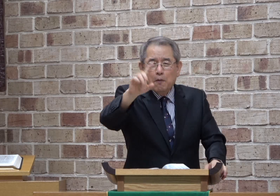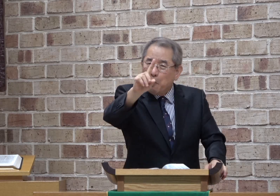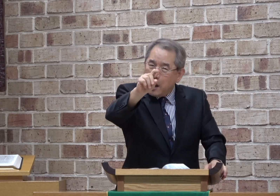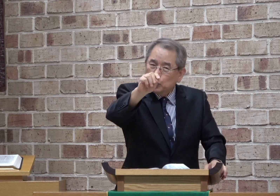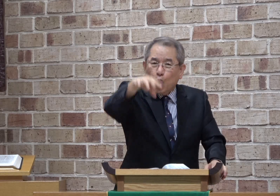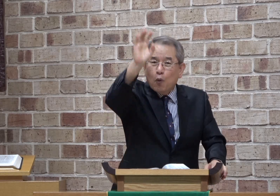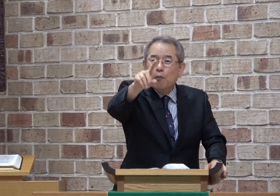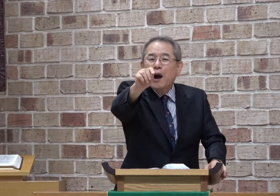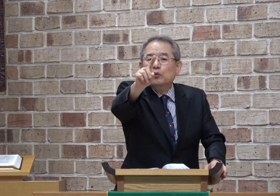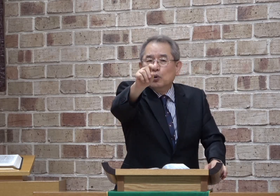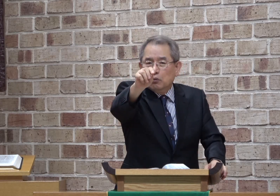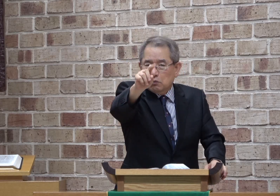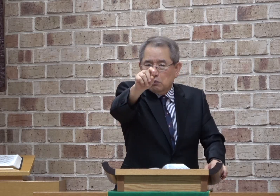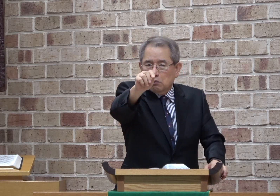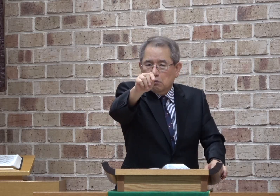되는 아이들이